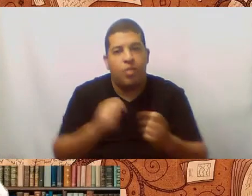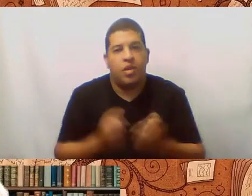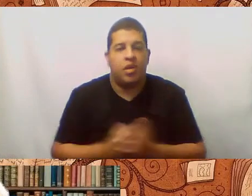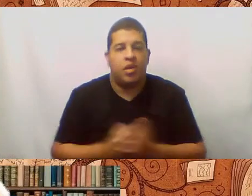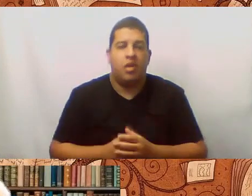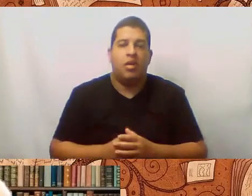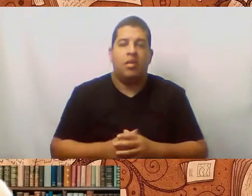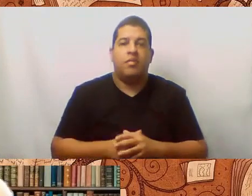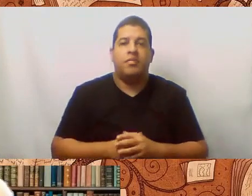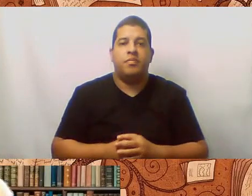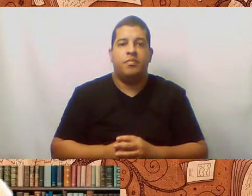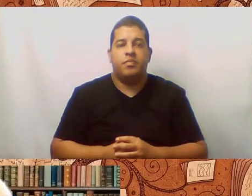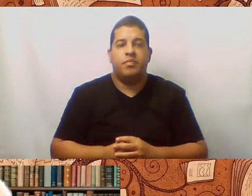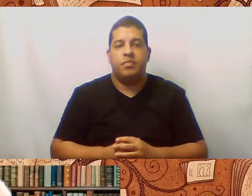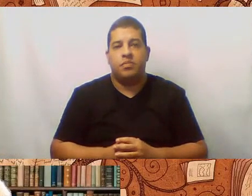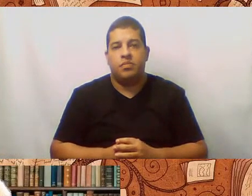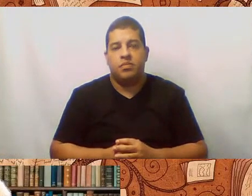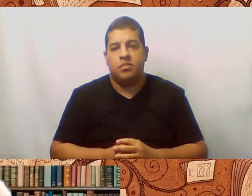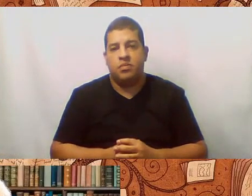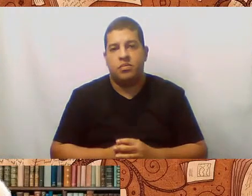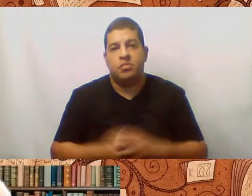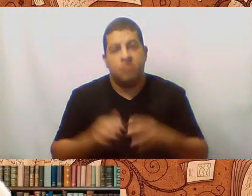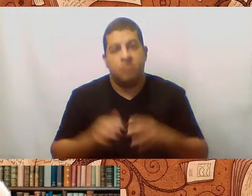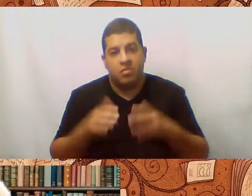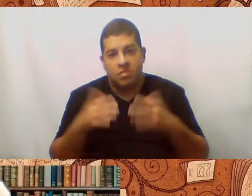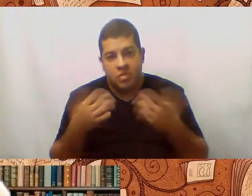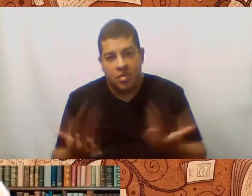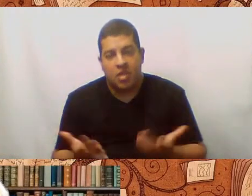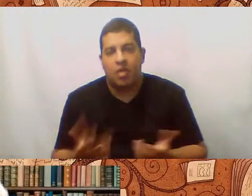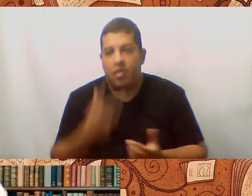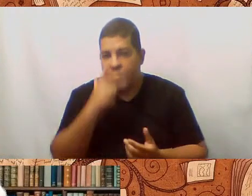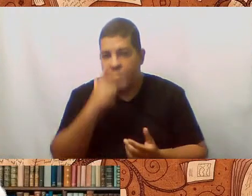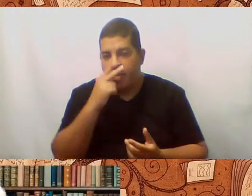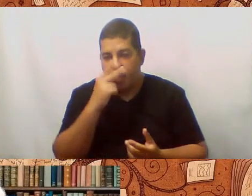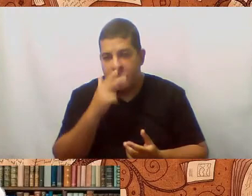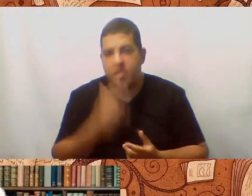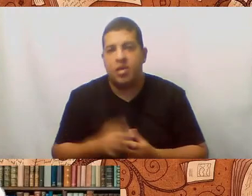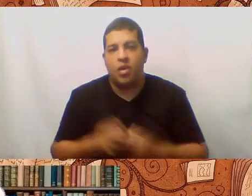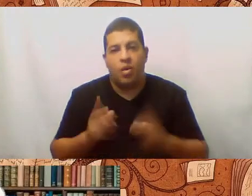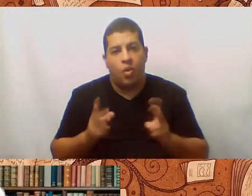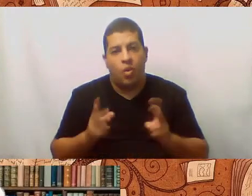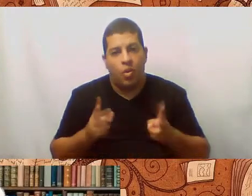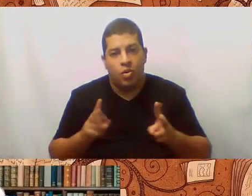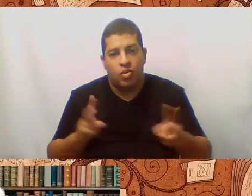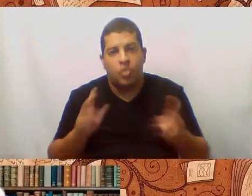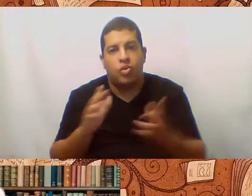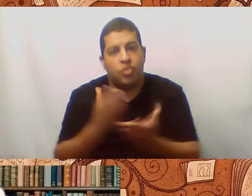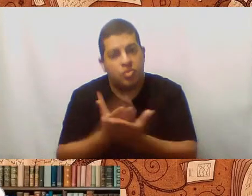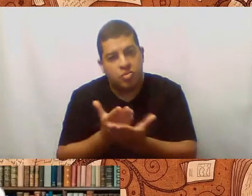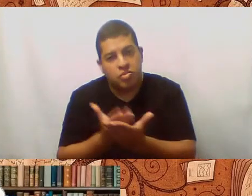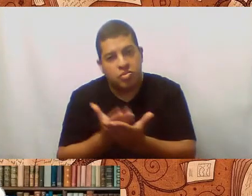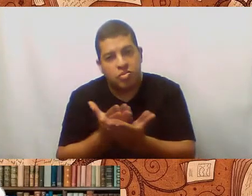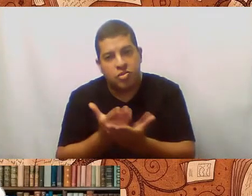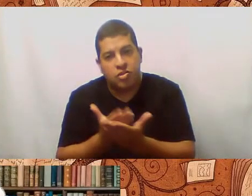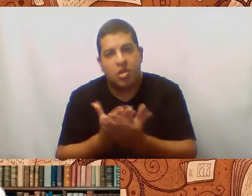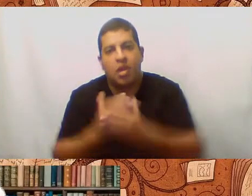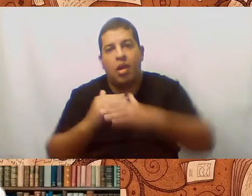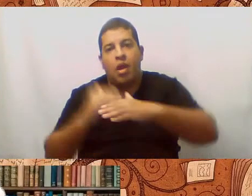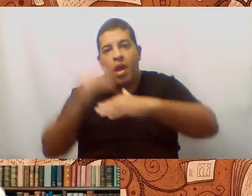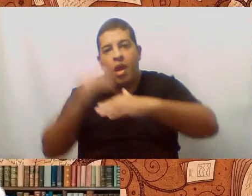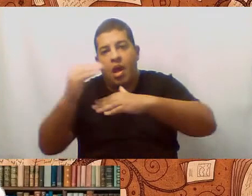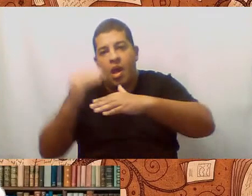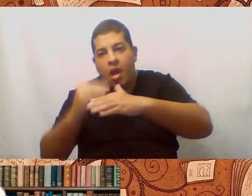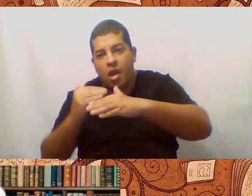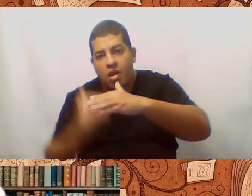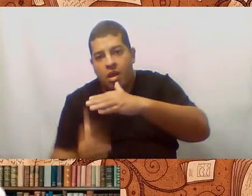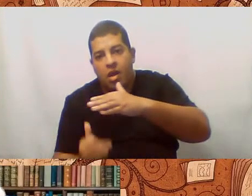né? Então ela alimentou de uma certa maneira, a seu modo, essa hierarquia, apesar de que